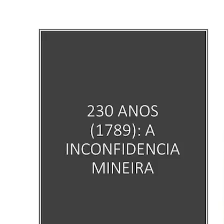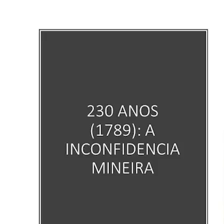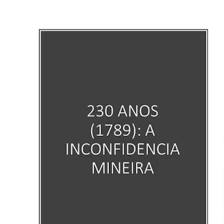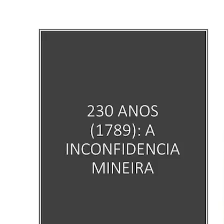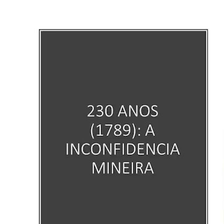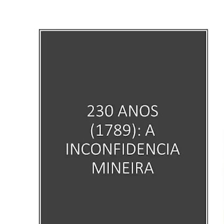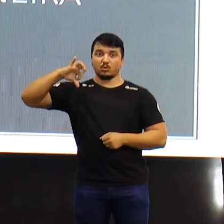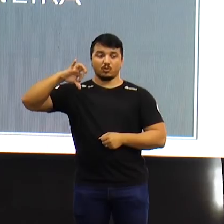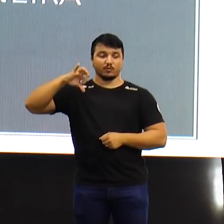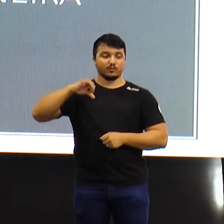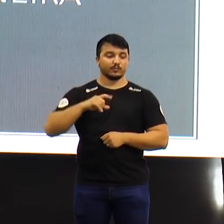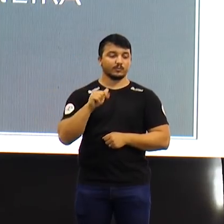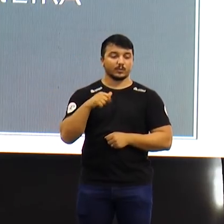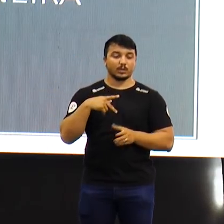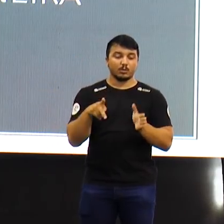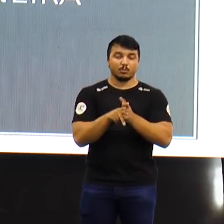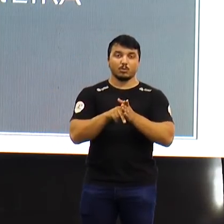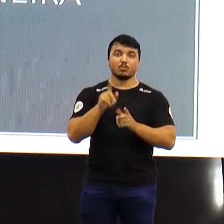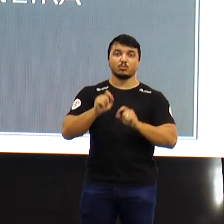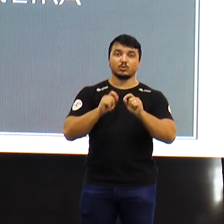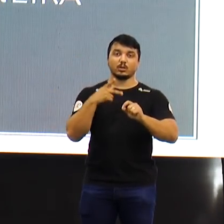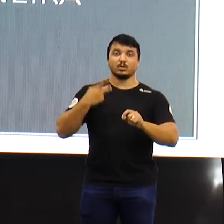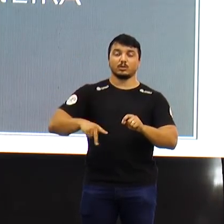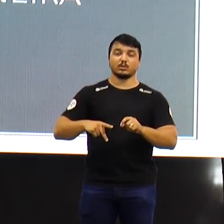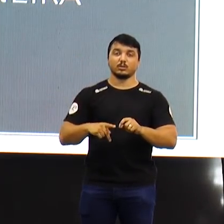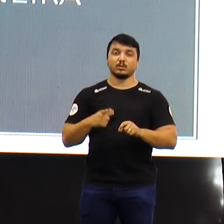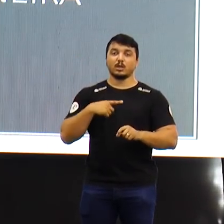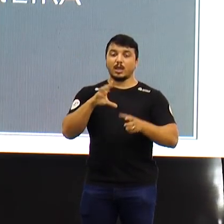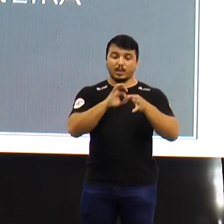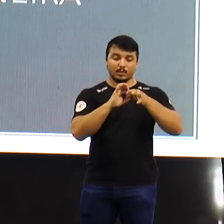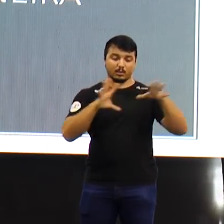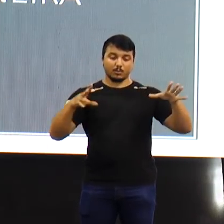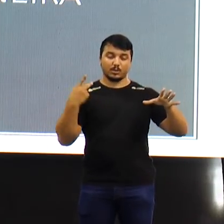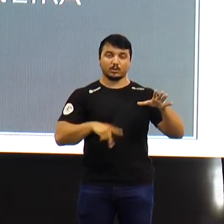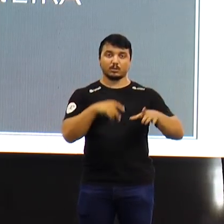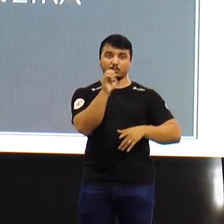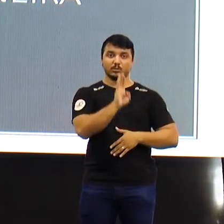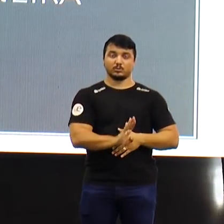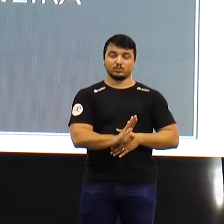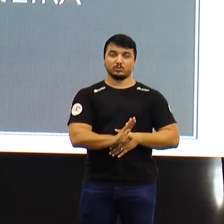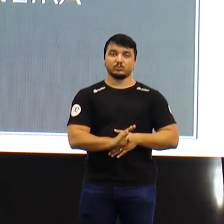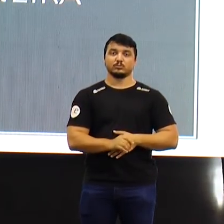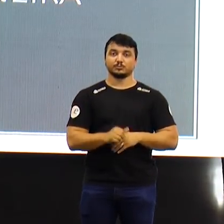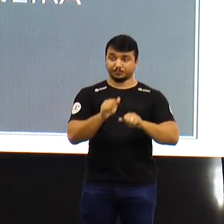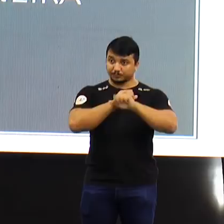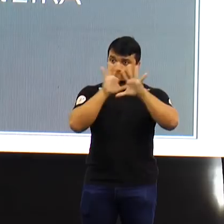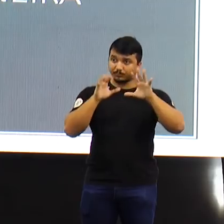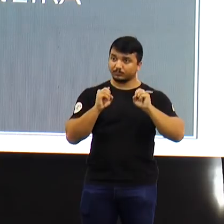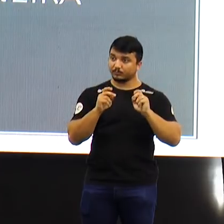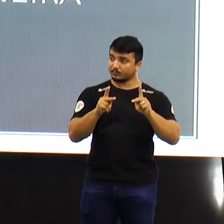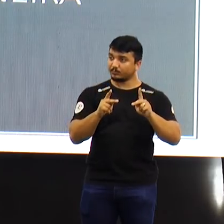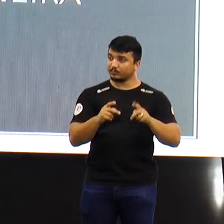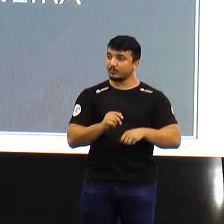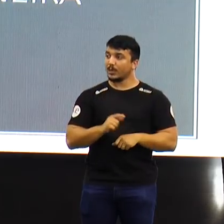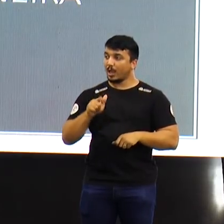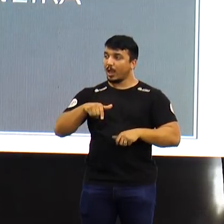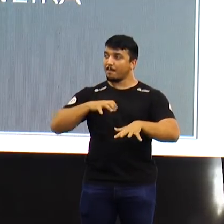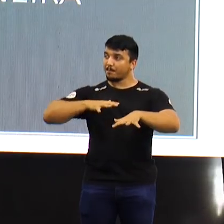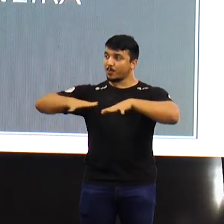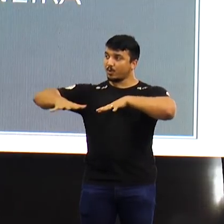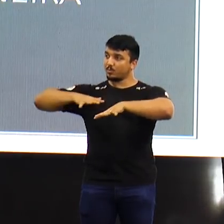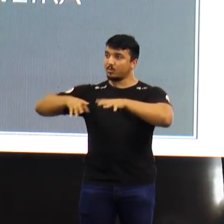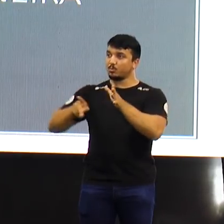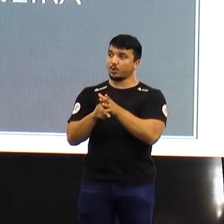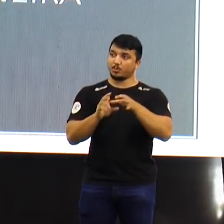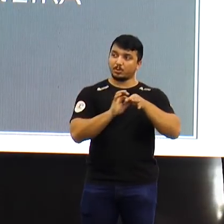1789. O viés brasileiro de independência, está claro isso? O movimento